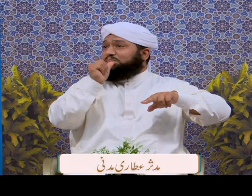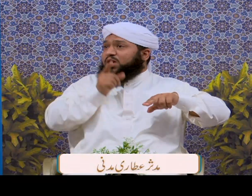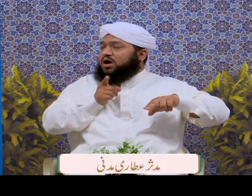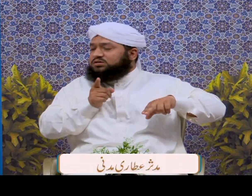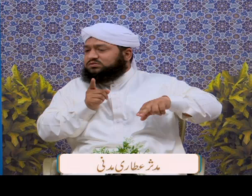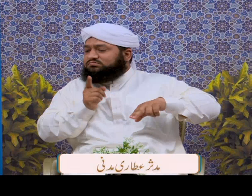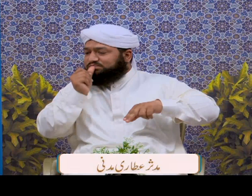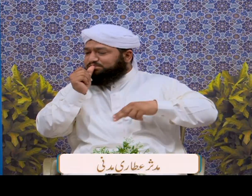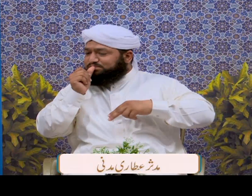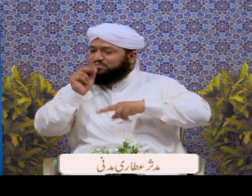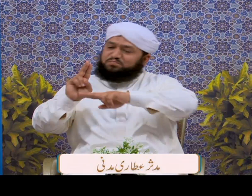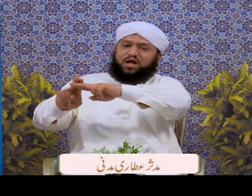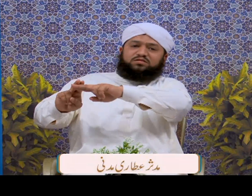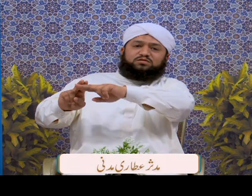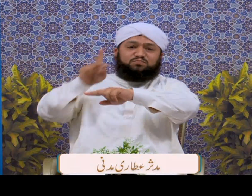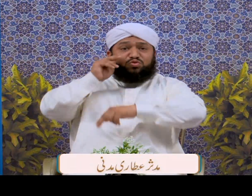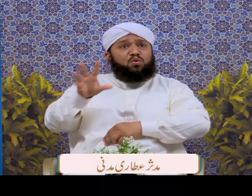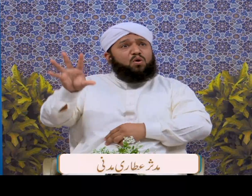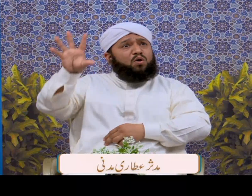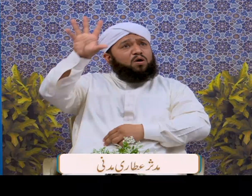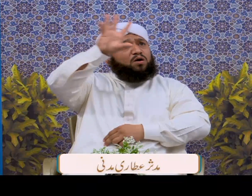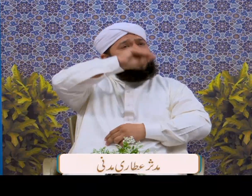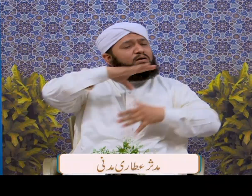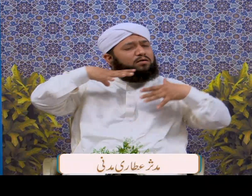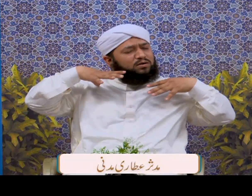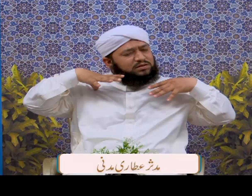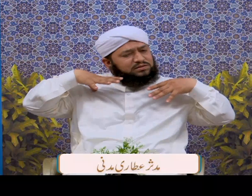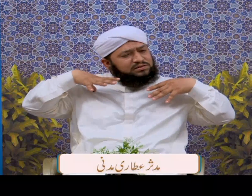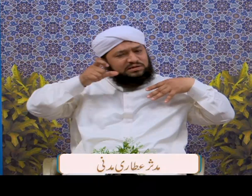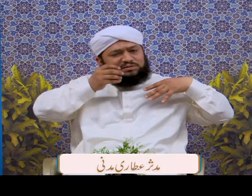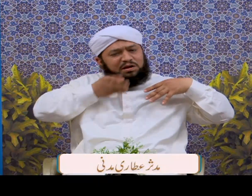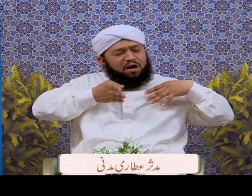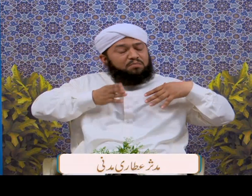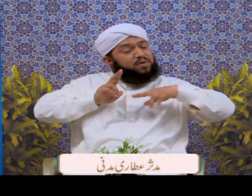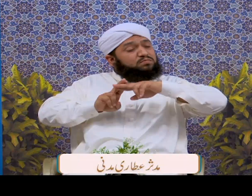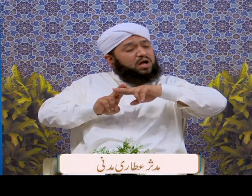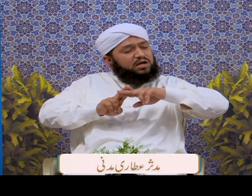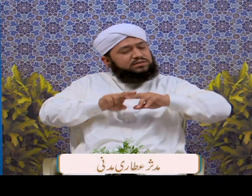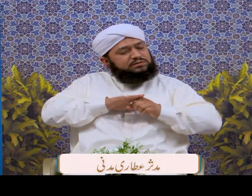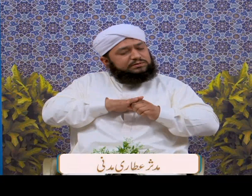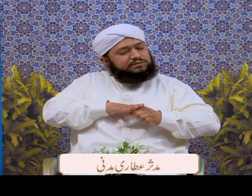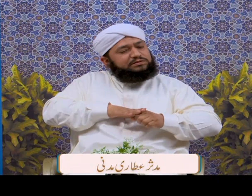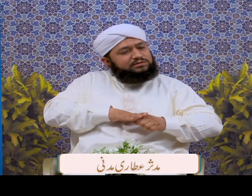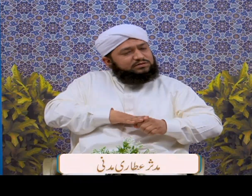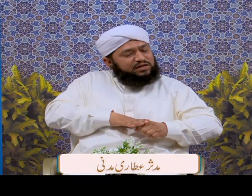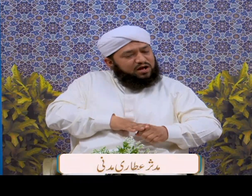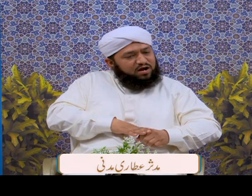ہم پیتے نہیں ہیں۔ یوں دن بھر محنت کر کے ہم نفس کی خواہشات کو دباتے ہیں۔ جیسے ہی نفسانی خواہشات دبتی